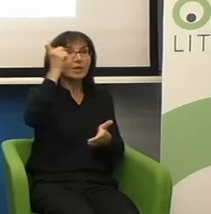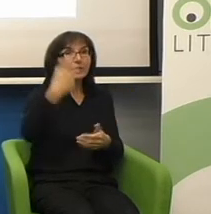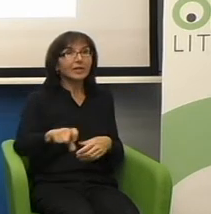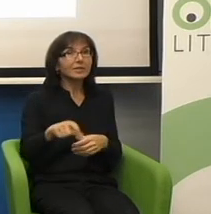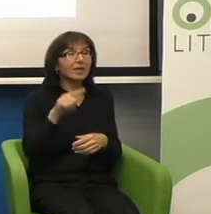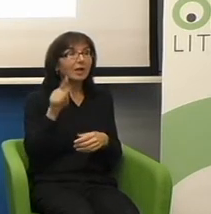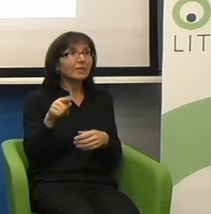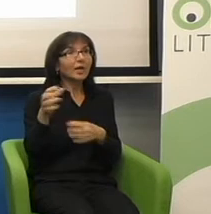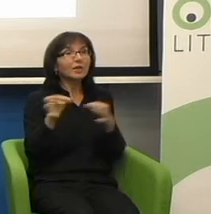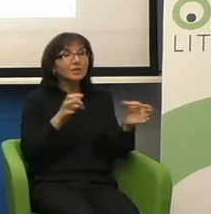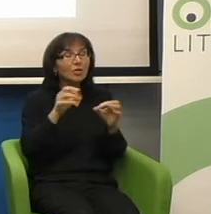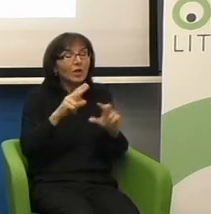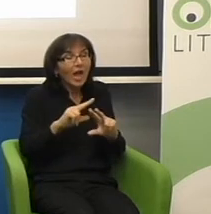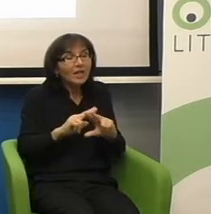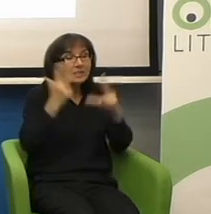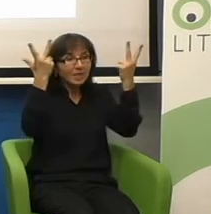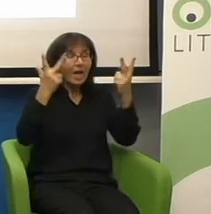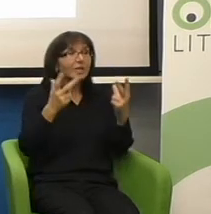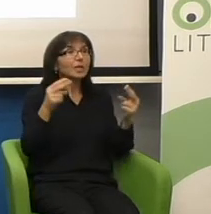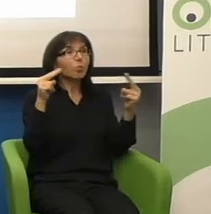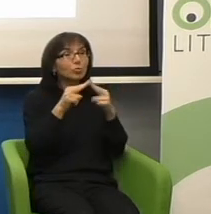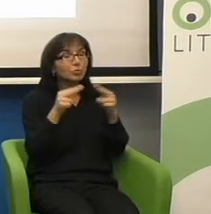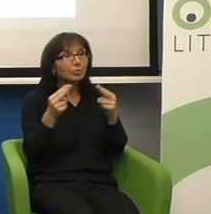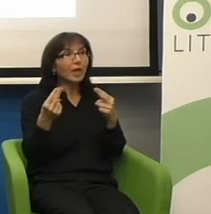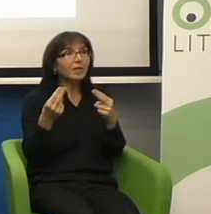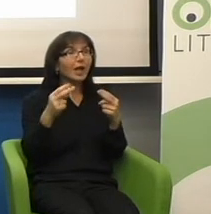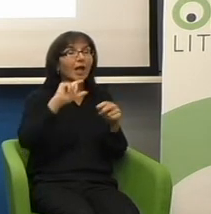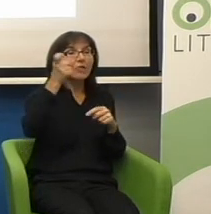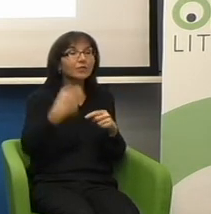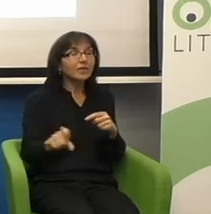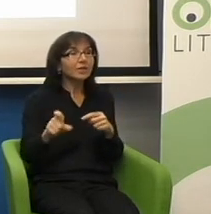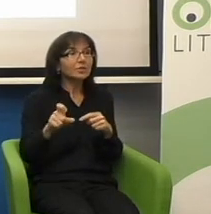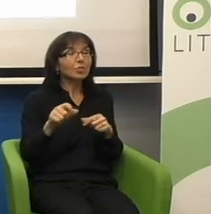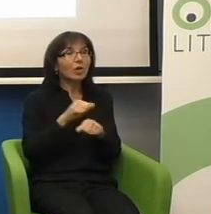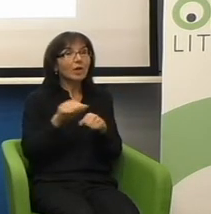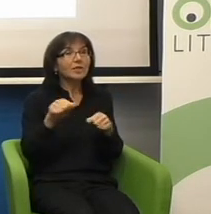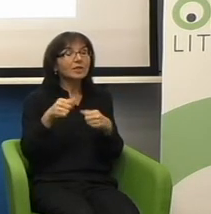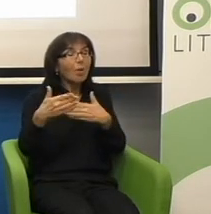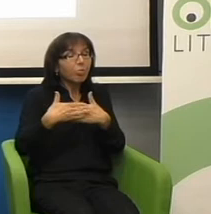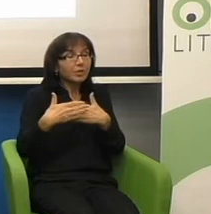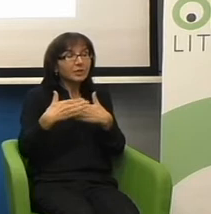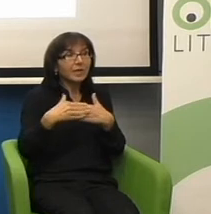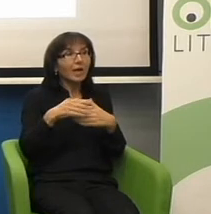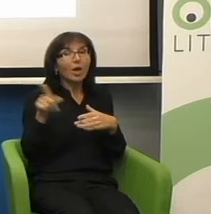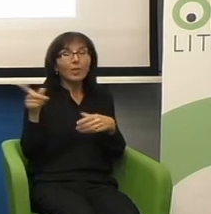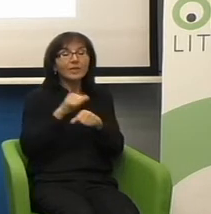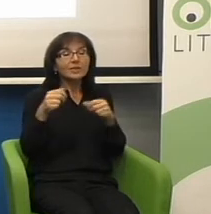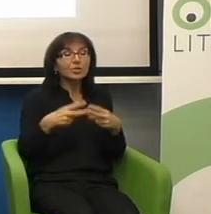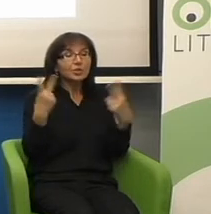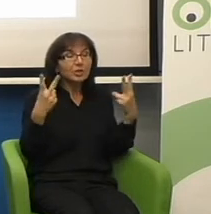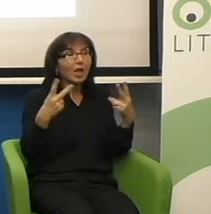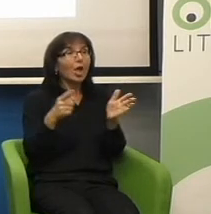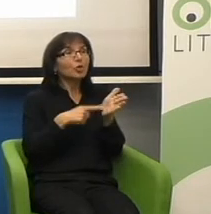jest historia strajków, porozumień, tego co się wydarzyło w Gdańsku, jest jakoś bardzo bliska, tak, jest tu dziennikarką, często